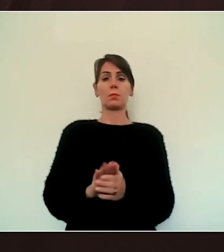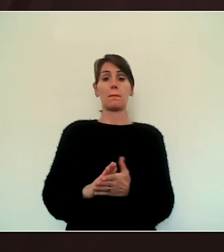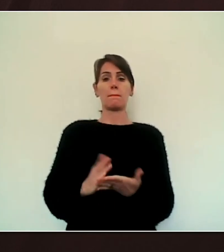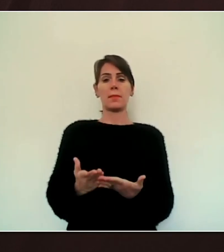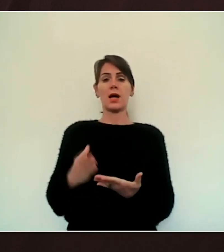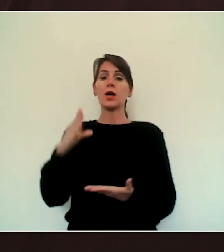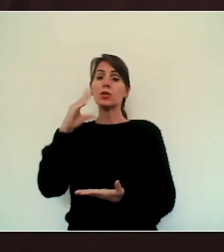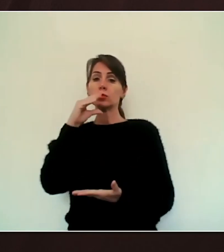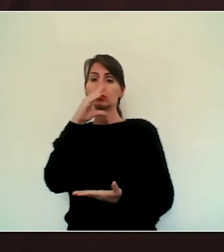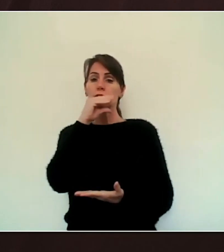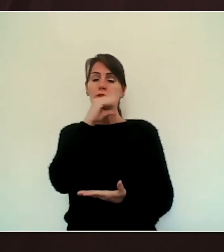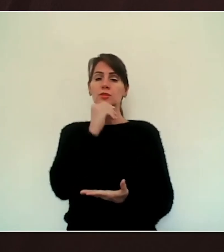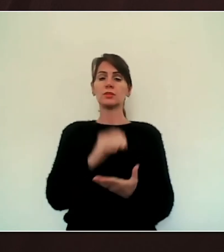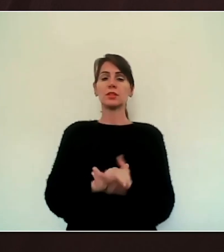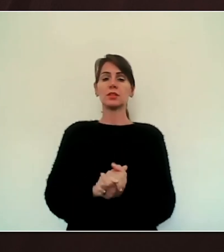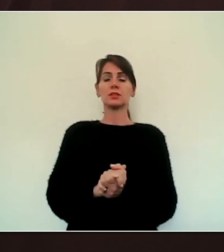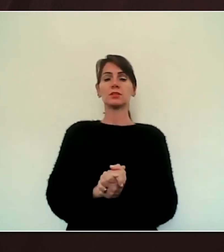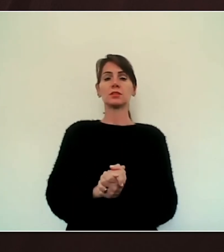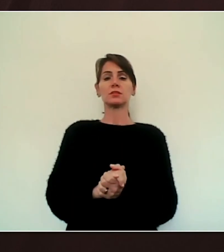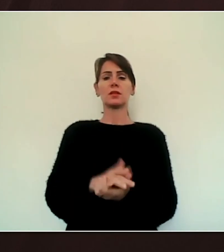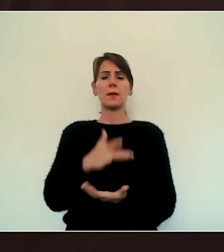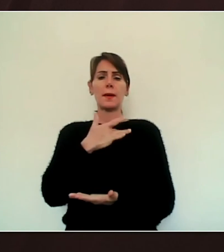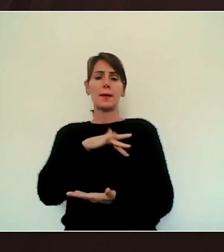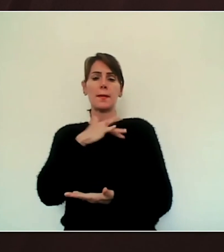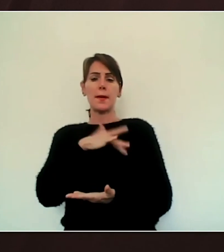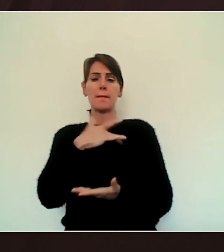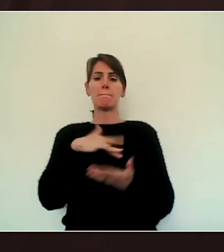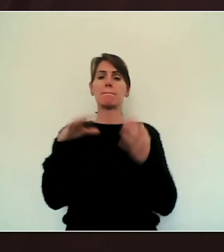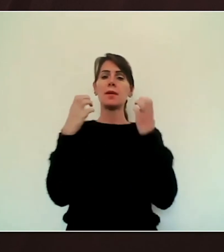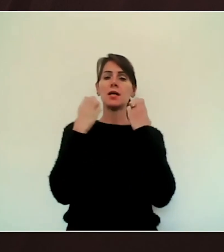adolescentes estão perdendo medo de pregar evangelho.